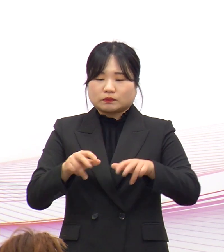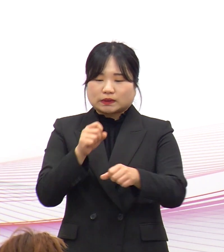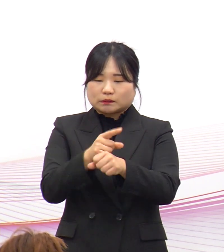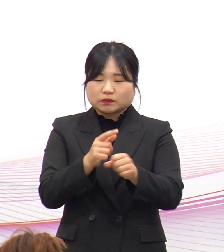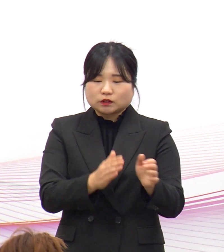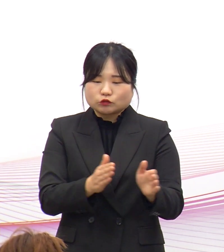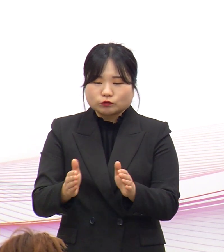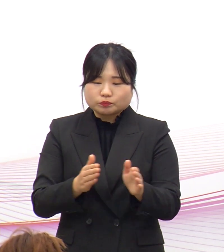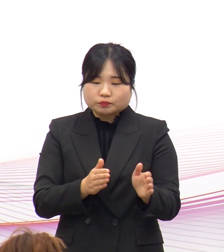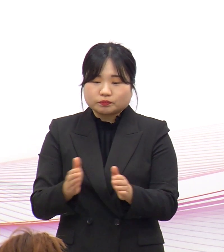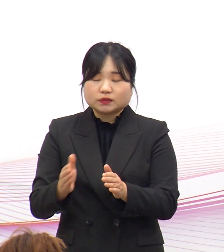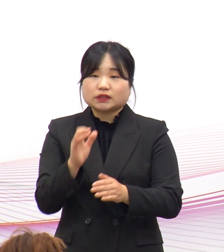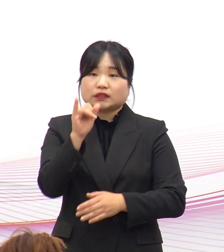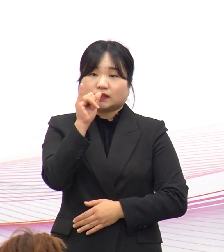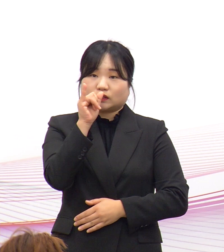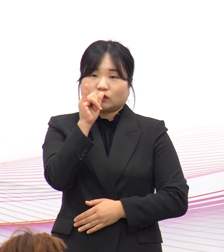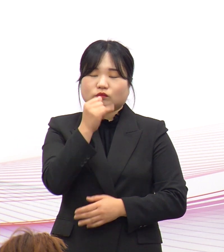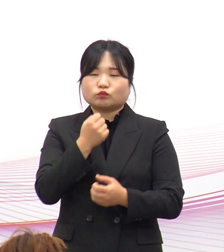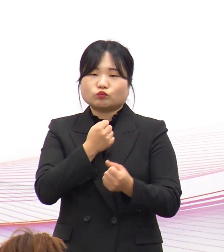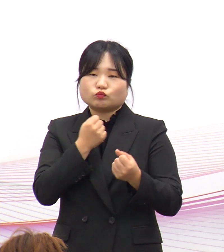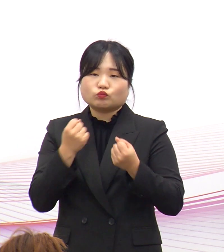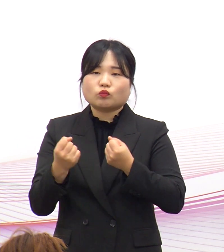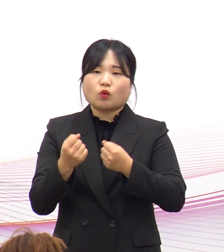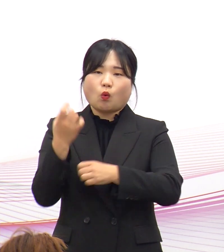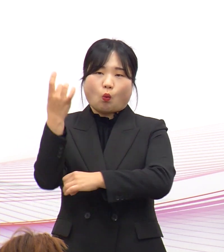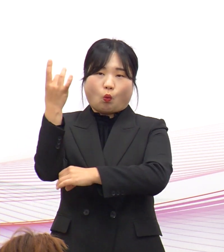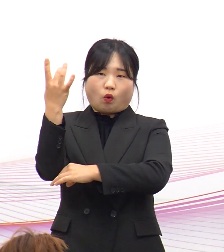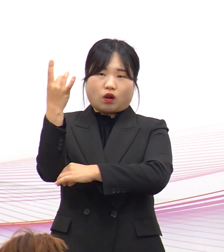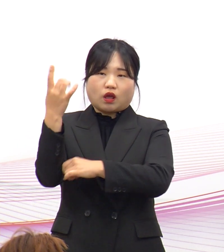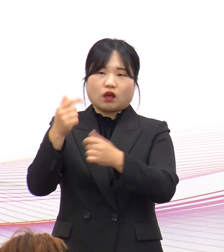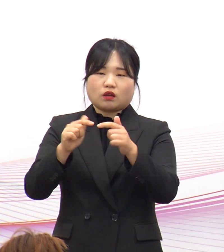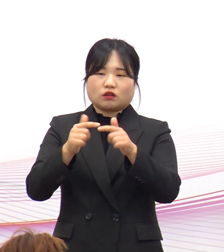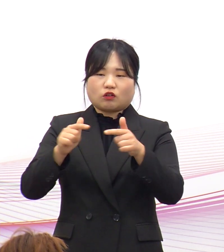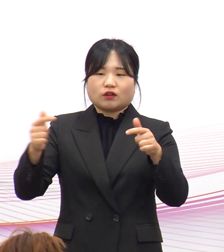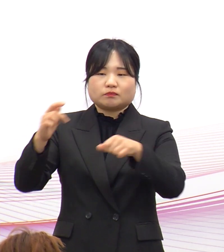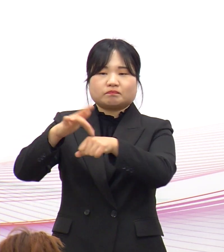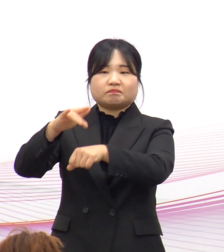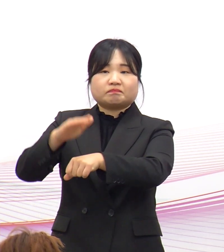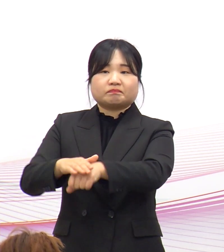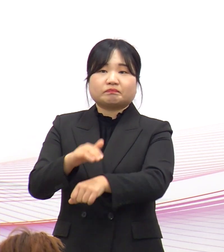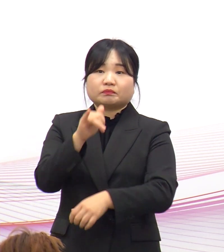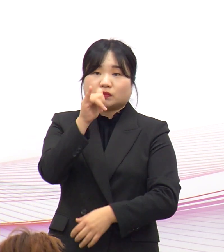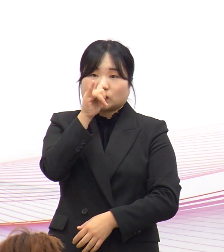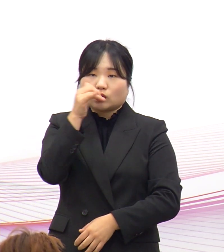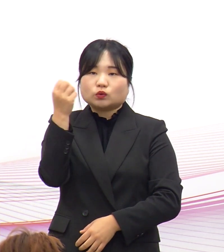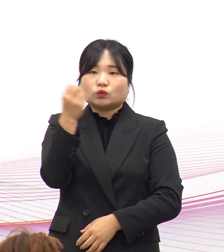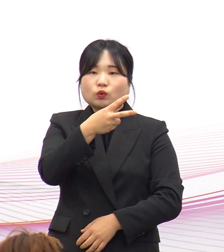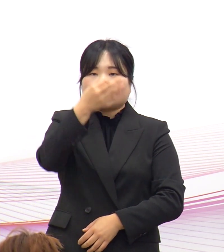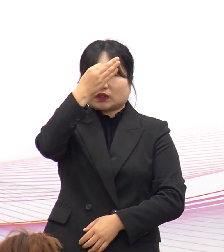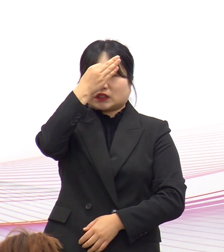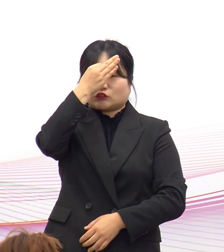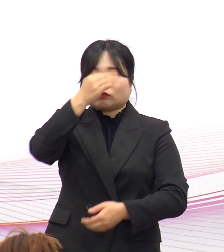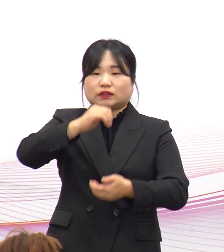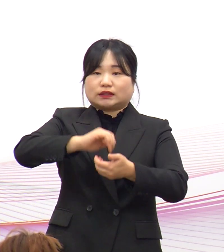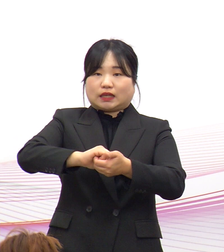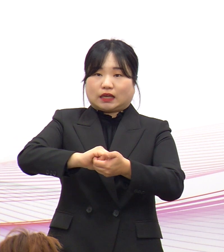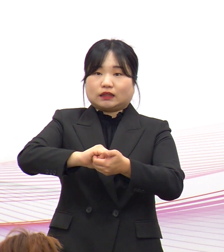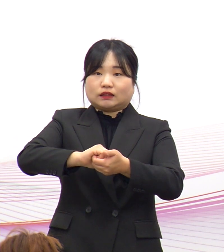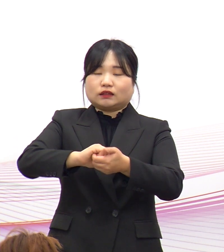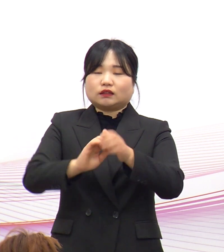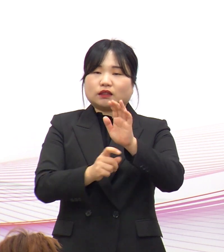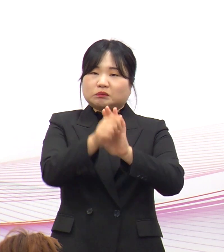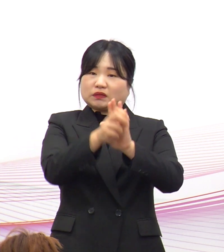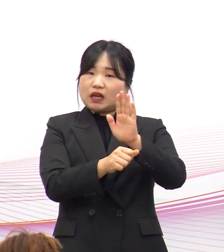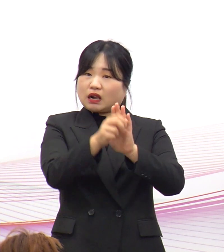있습니다. 그럼에도 불구하고 기존에 여러 가지 관행들이 있었고 또 기술 제한 입찰 같은 경우